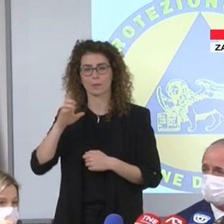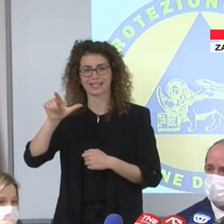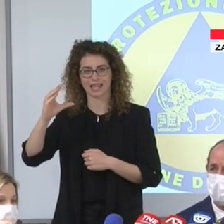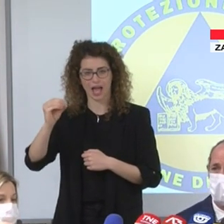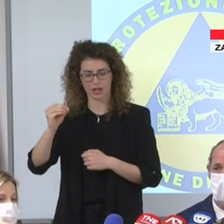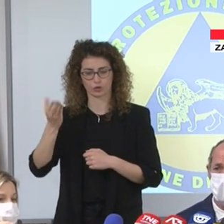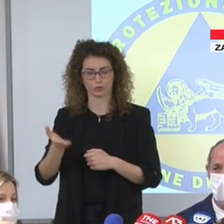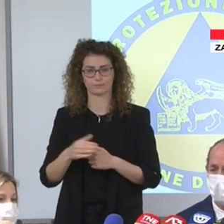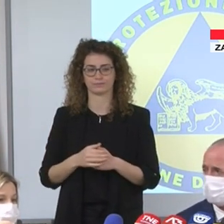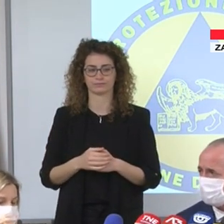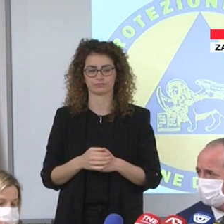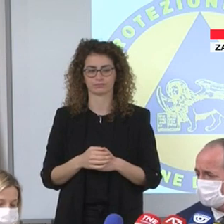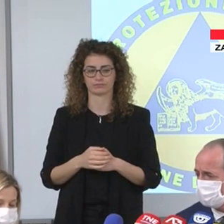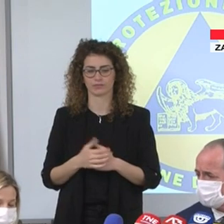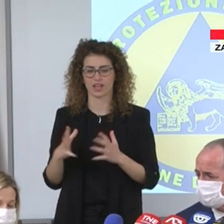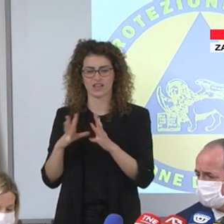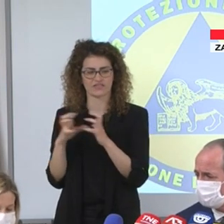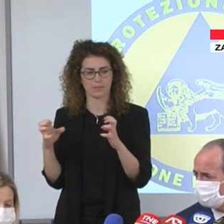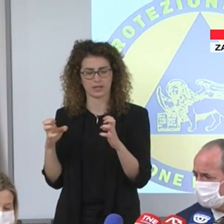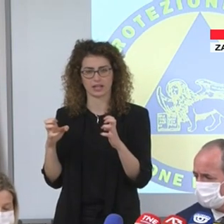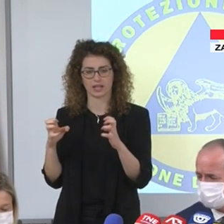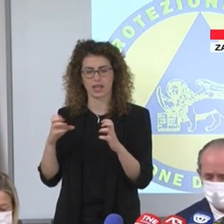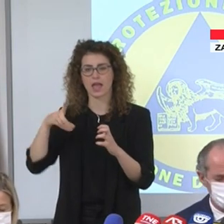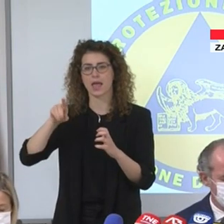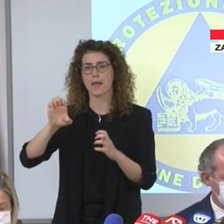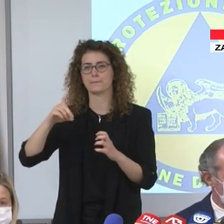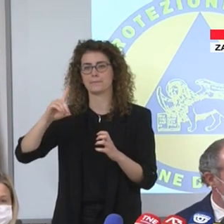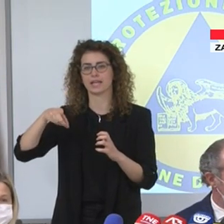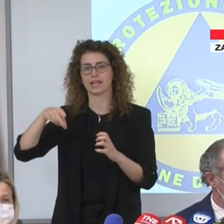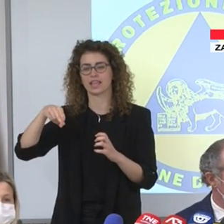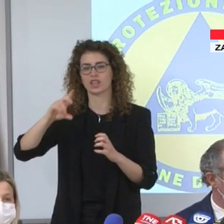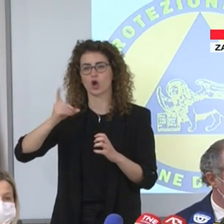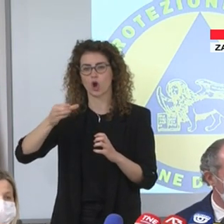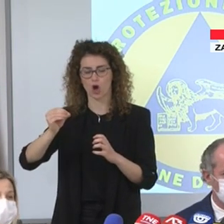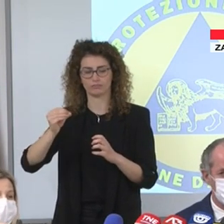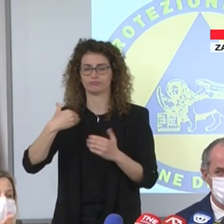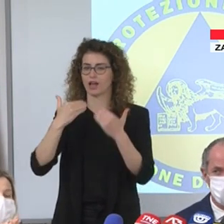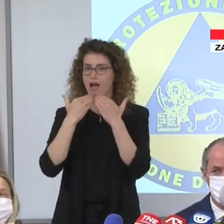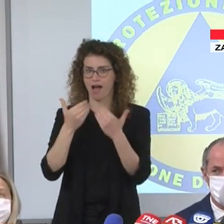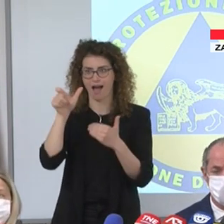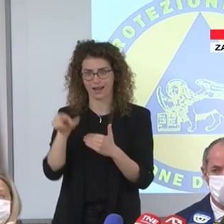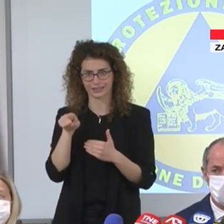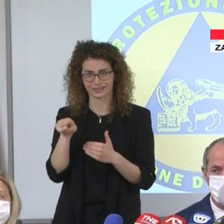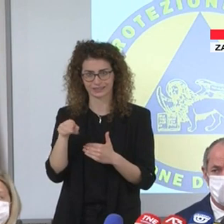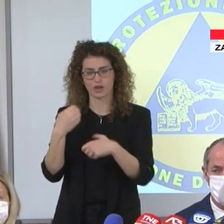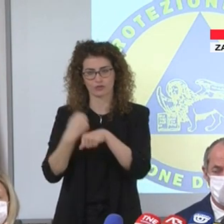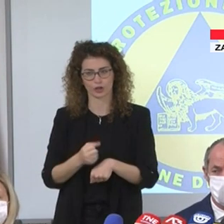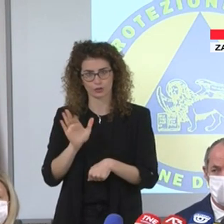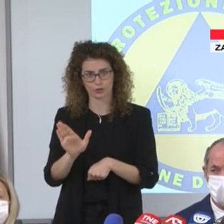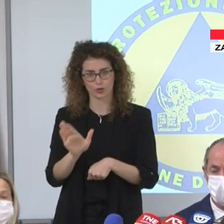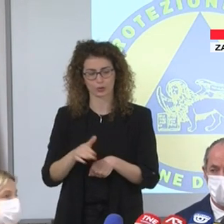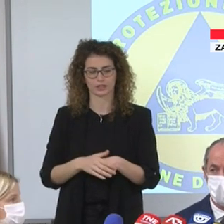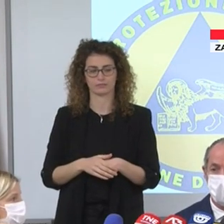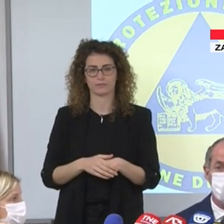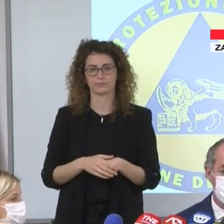Bassano, le fabbriche Pengo, gli stabilimenti Pengo, no? E che ringraziamo anche lui con la sua fondazione, lui e